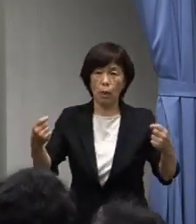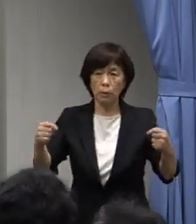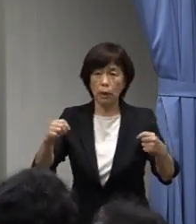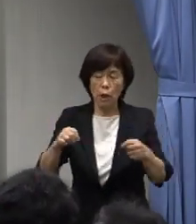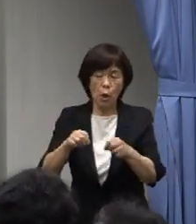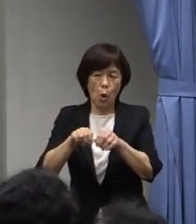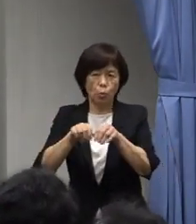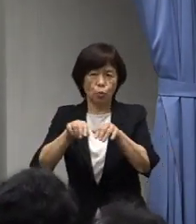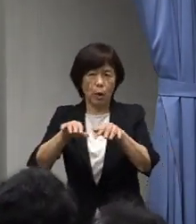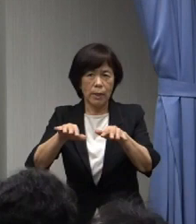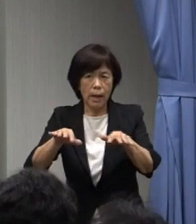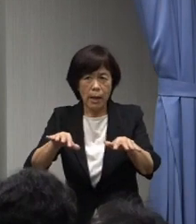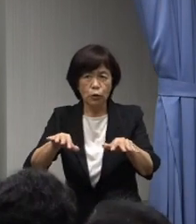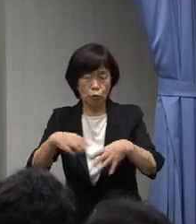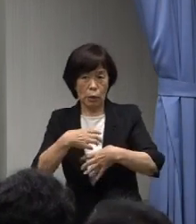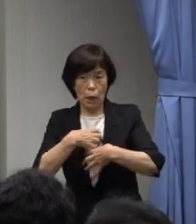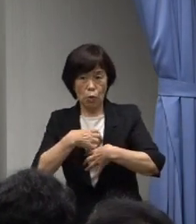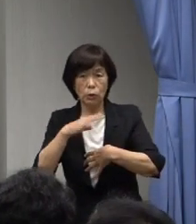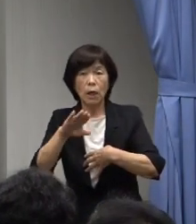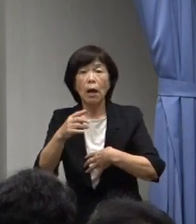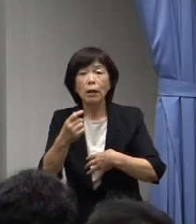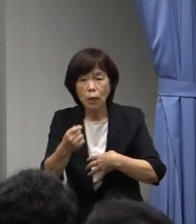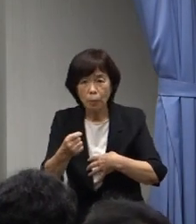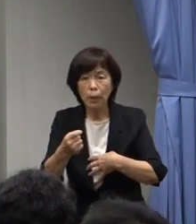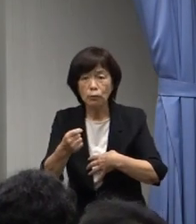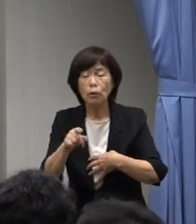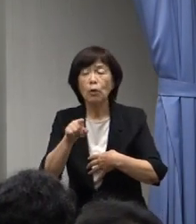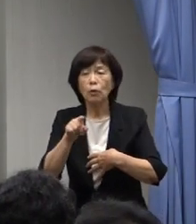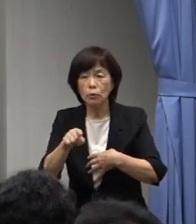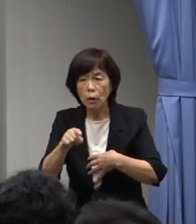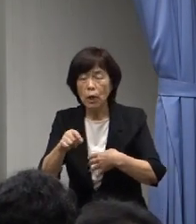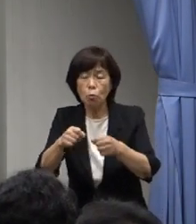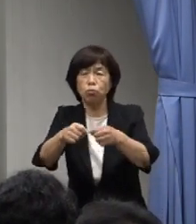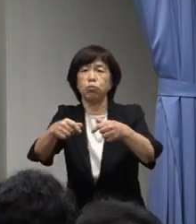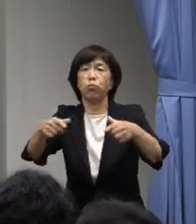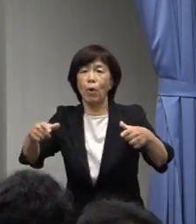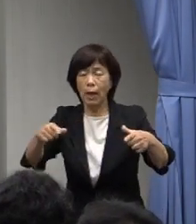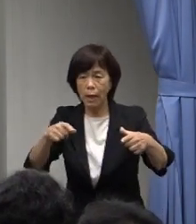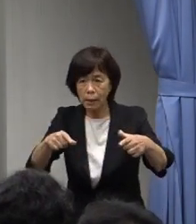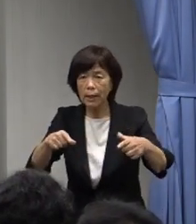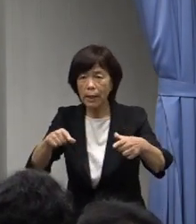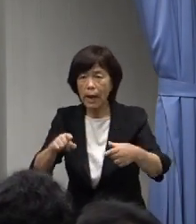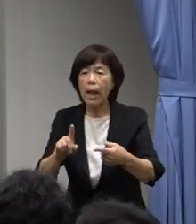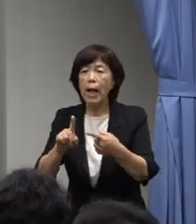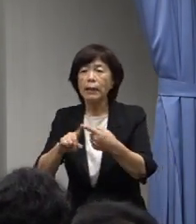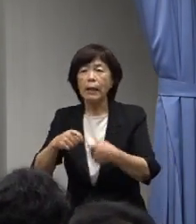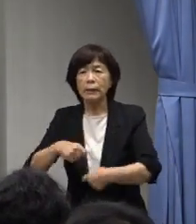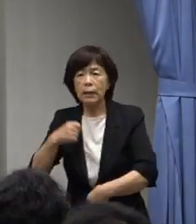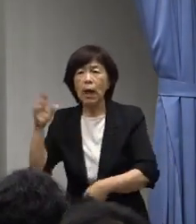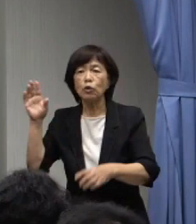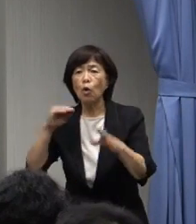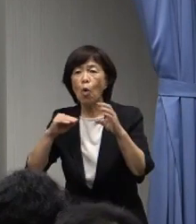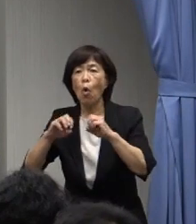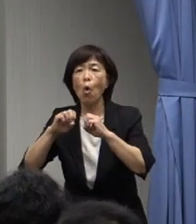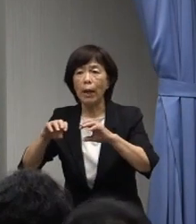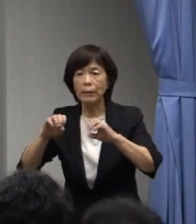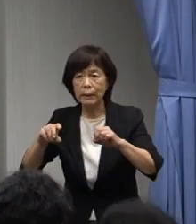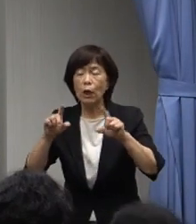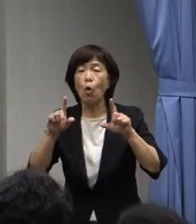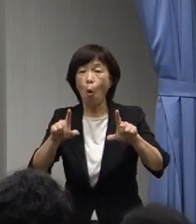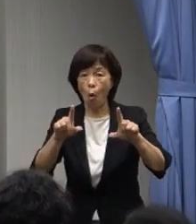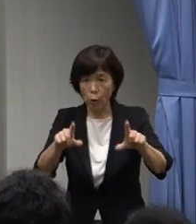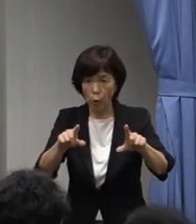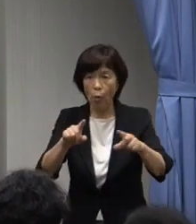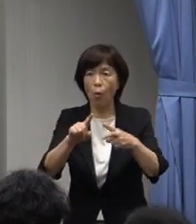増えてくる可能性があります。これが大きく感染が増えてきたとなれば、適切な情報の発信、公表、そしてま